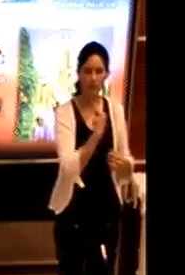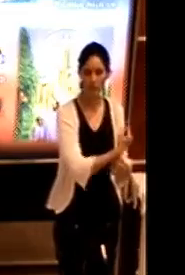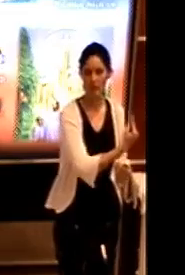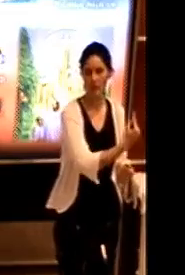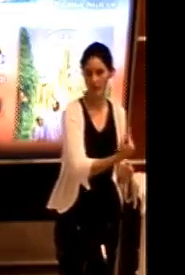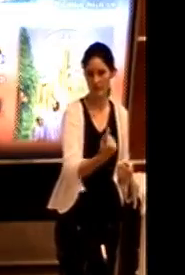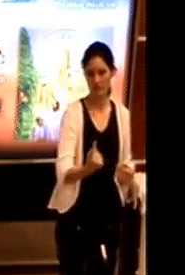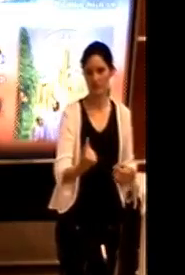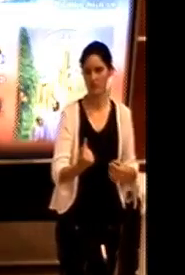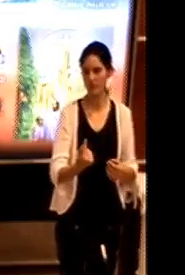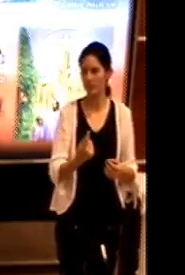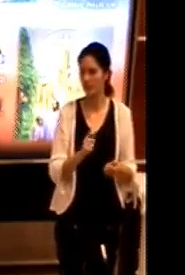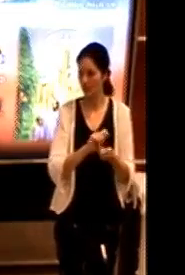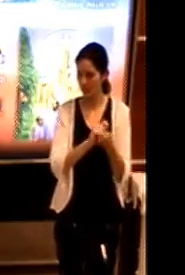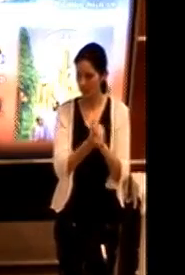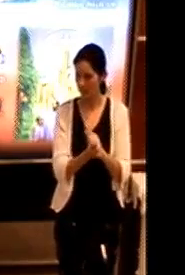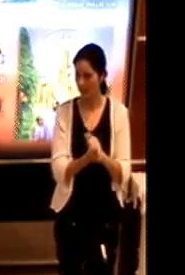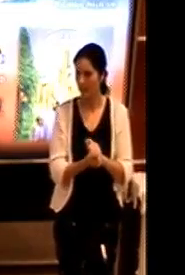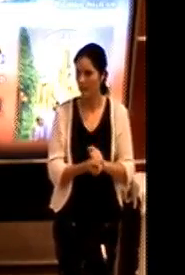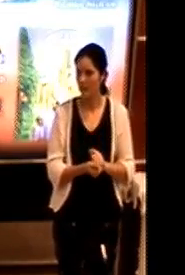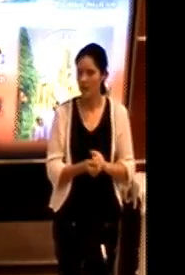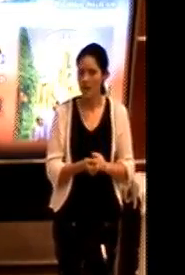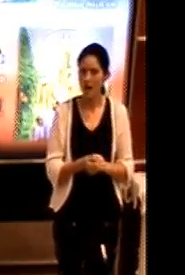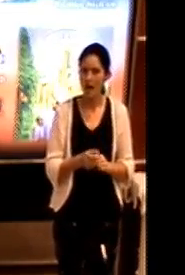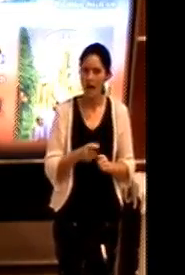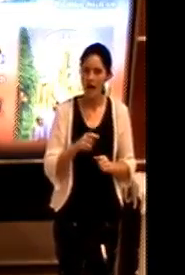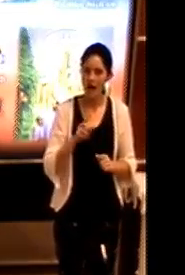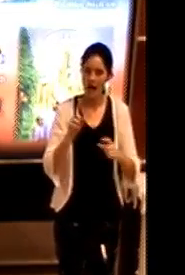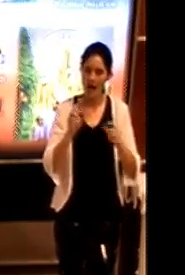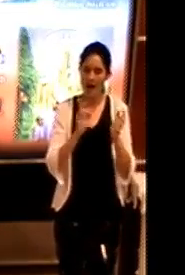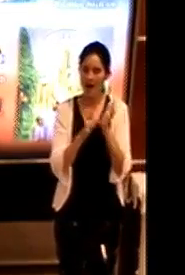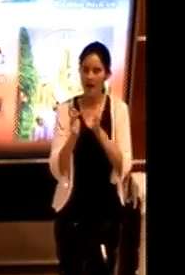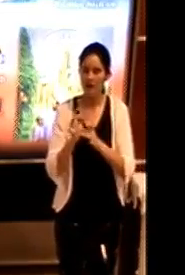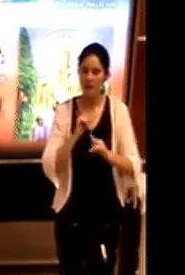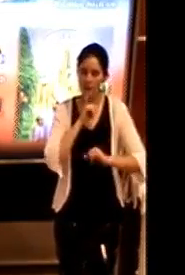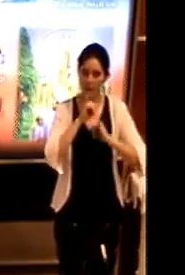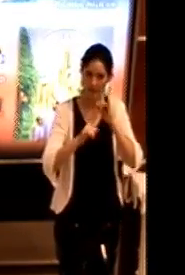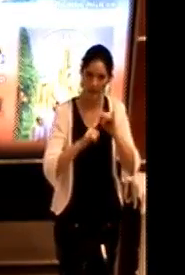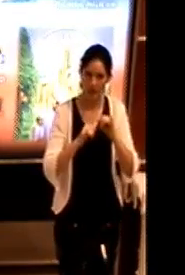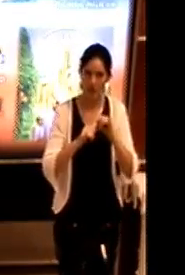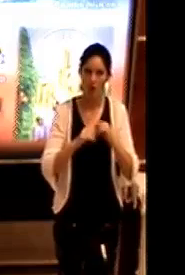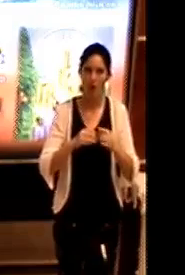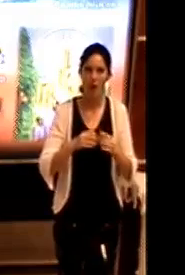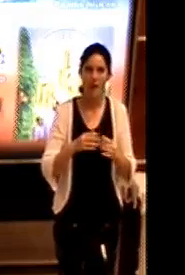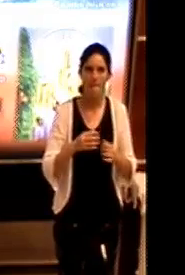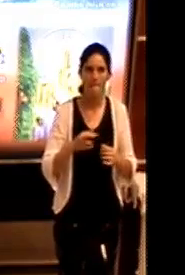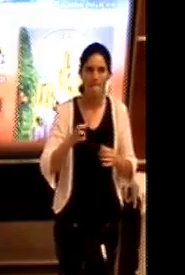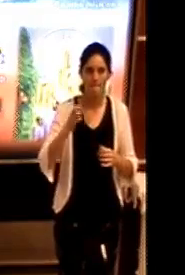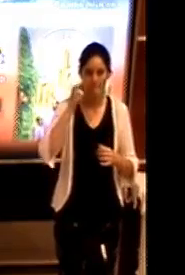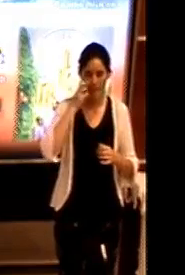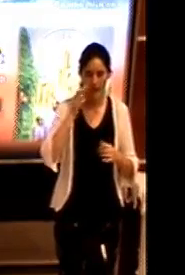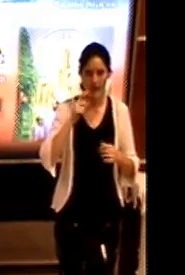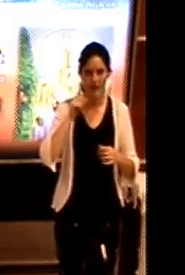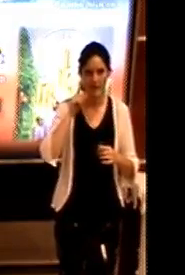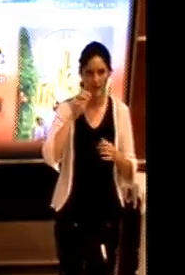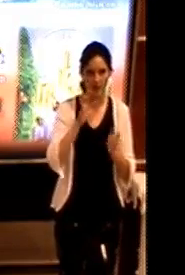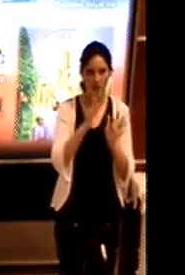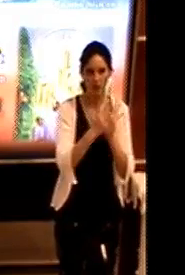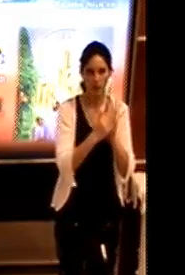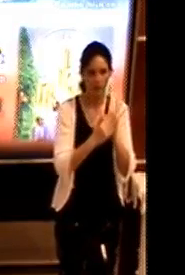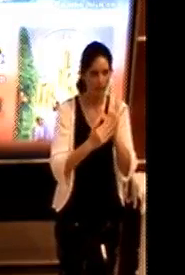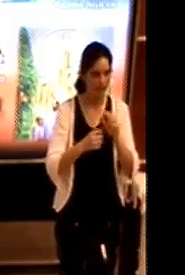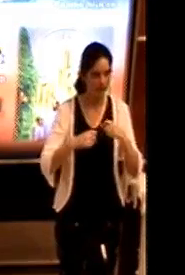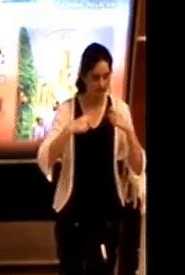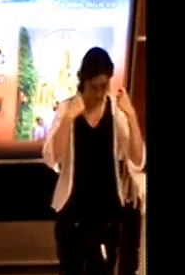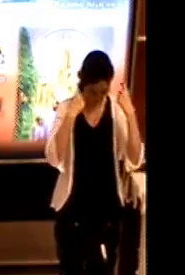Por eso dijo, Padre, en tus manos encomiendo mi espíritu. La tierra tembló, las rocas se partieron y